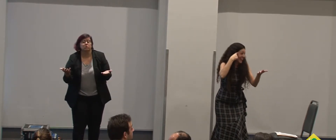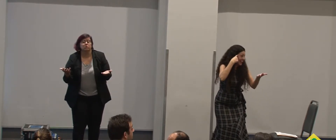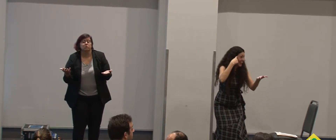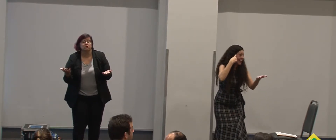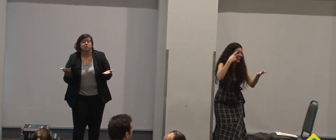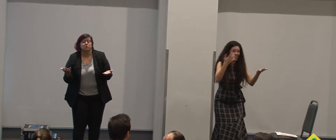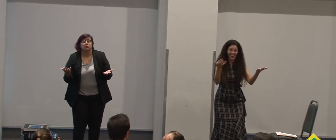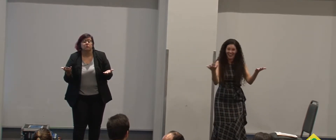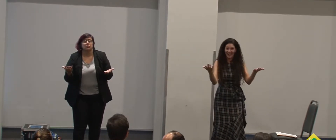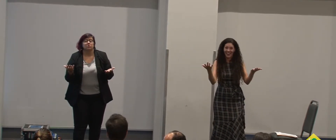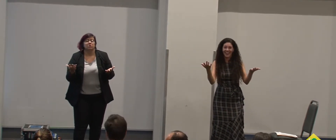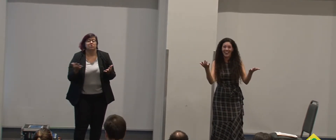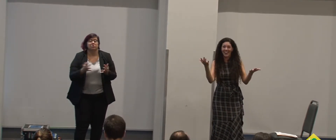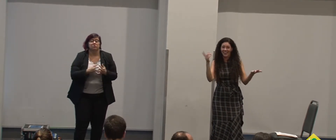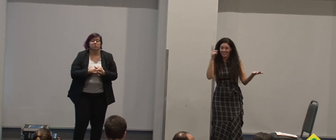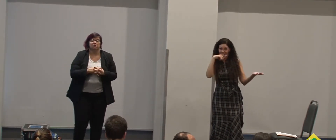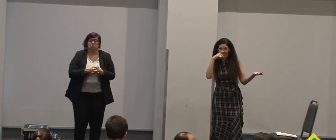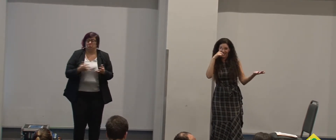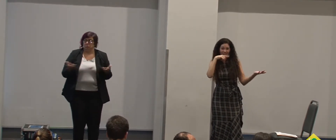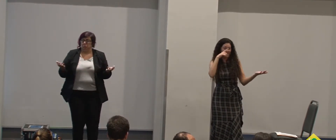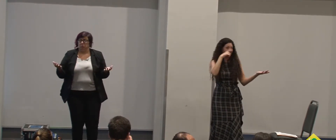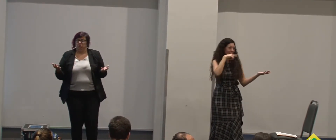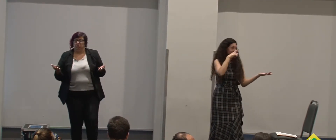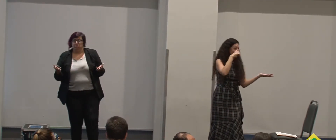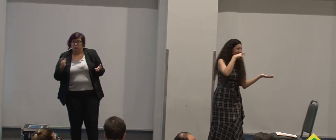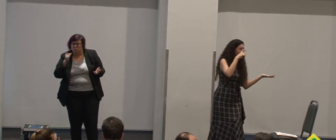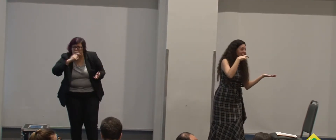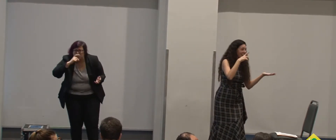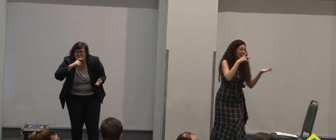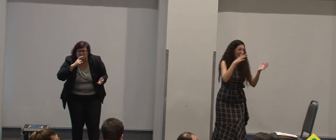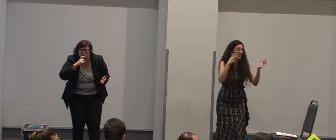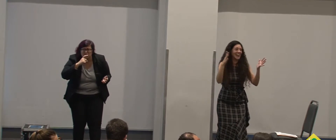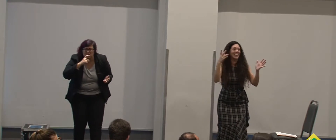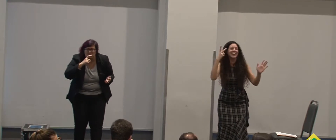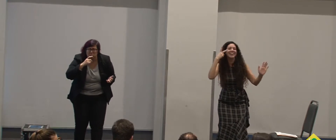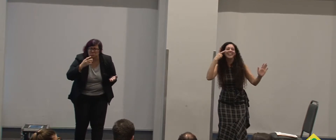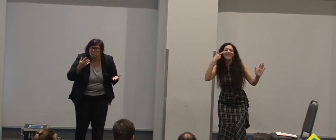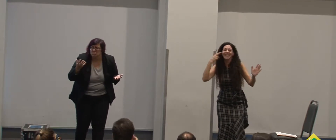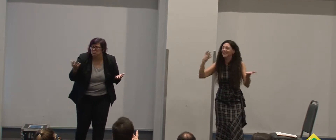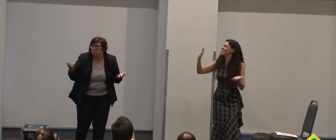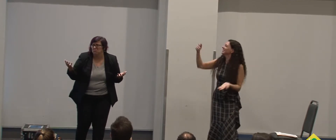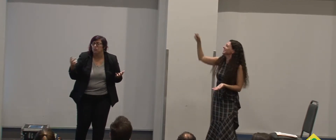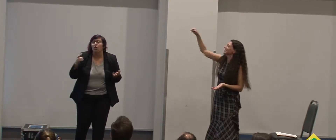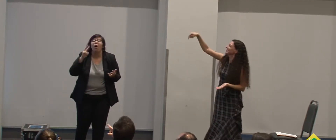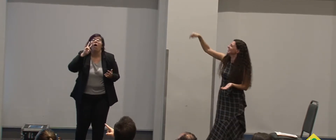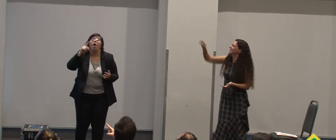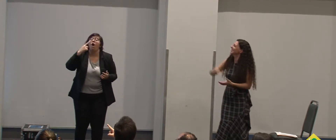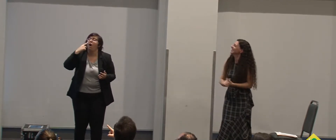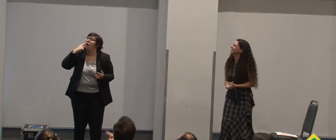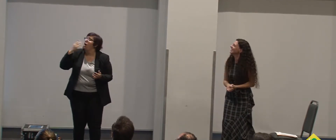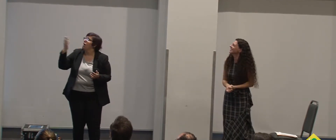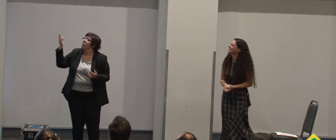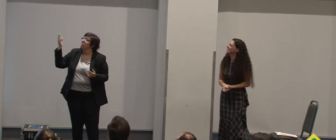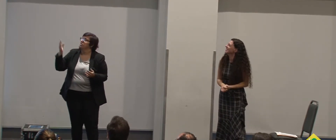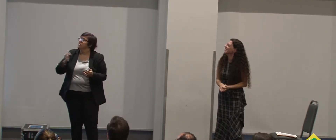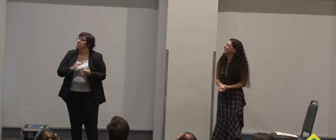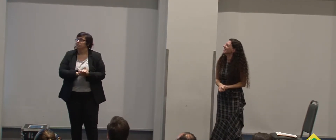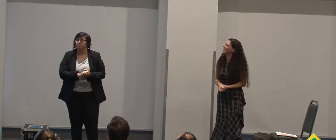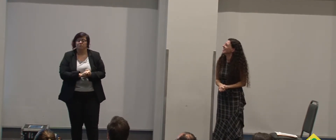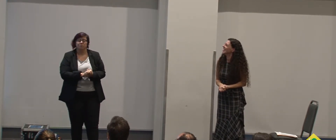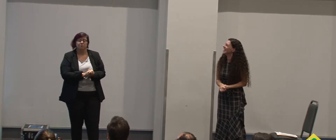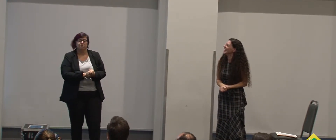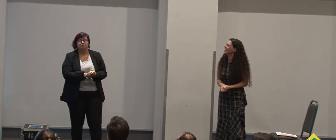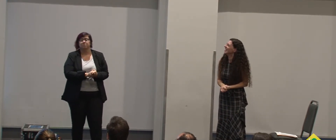ou mentira? Até os 17 anos, a criança ela consegue aprender a escrever. Vamos